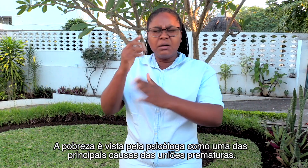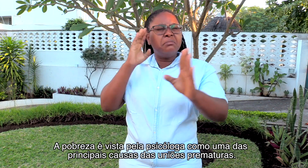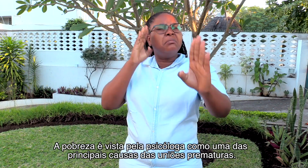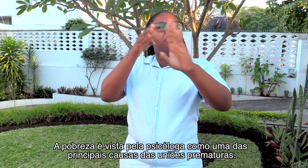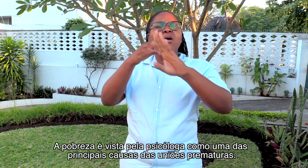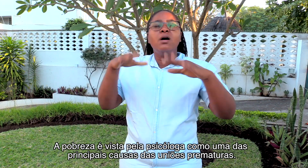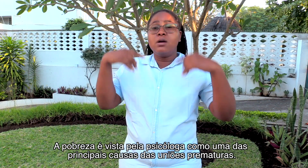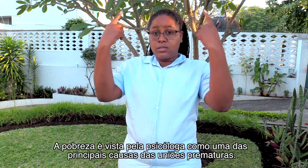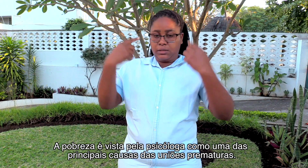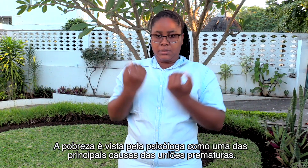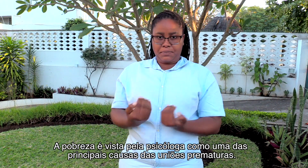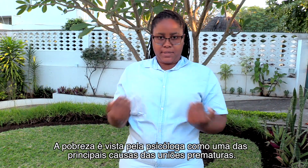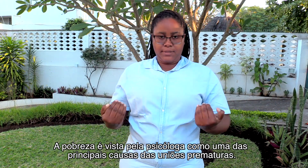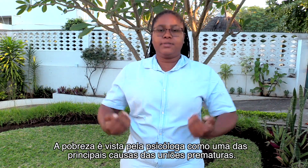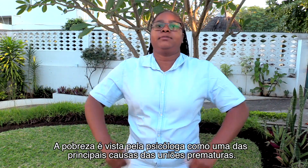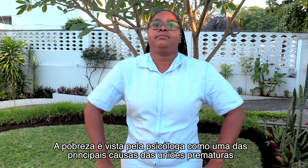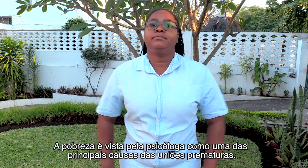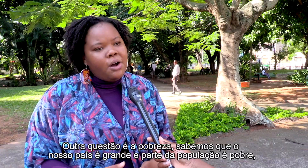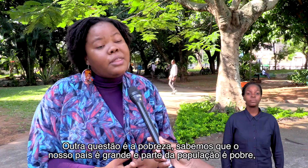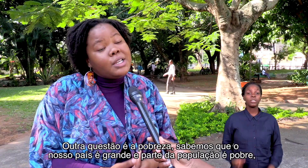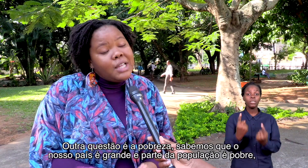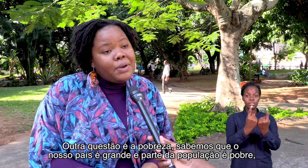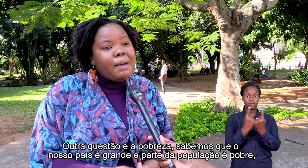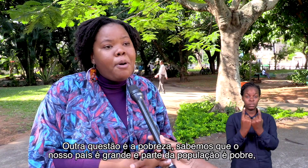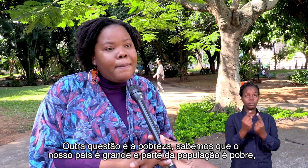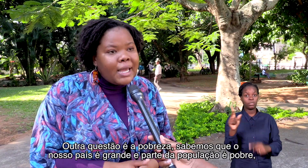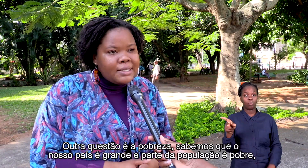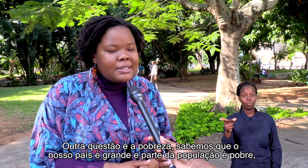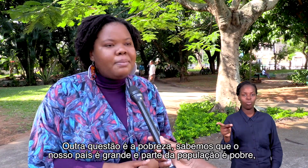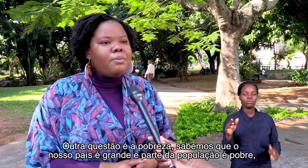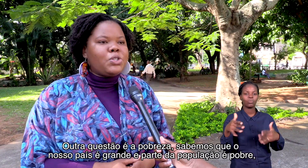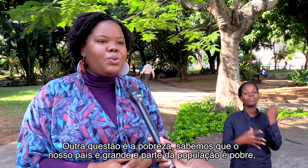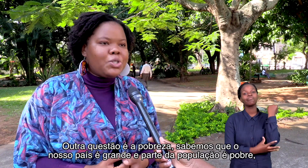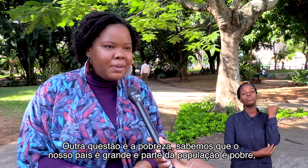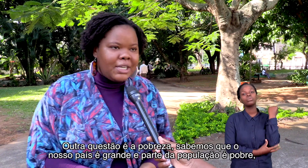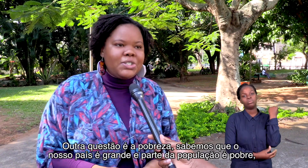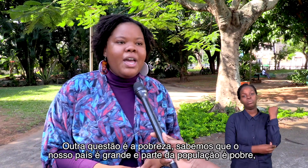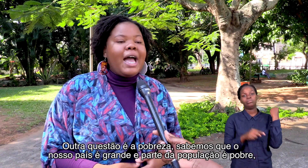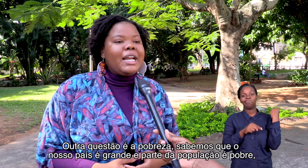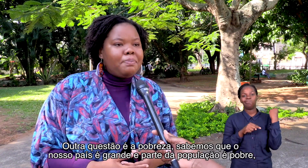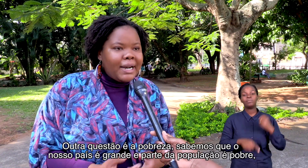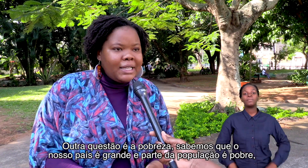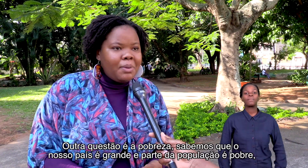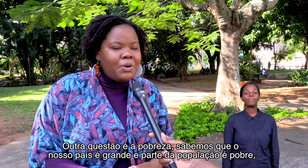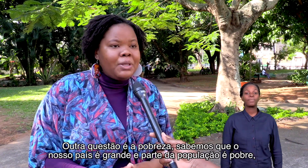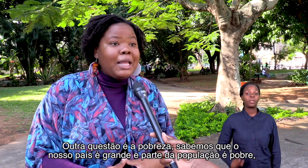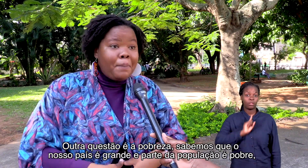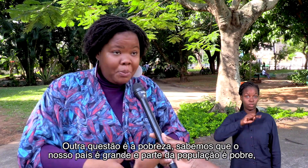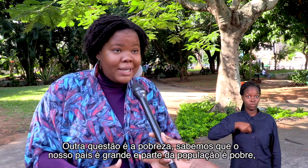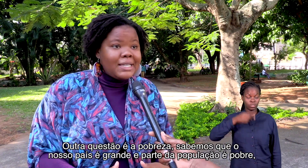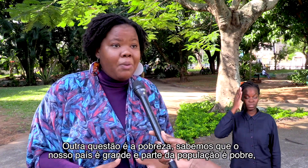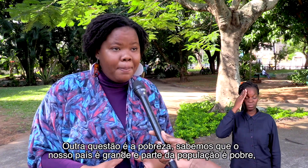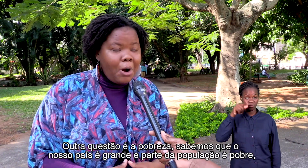das principais causas das uniões prematuras. Outra questão é a pobreza. Sabemos que o nosso país, a grande parte